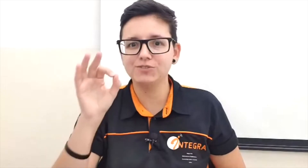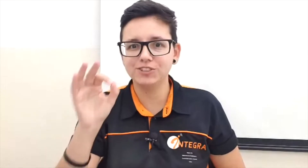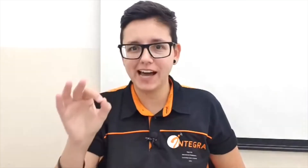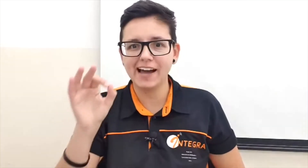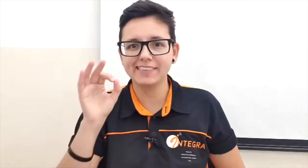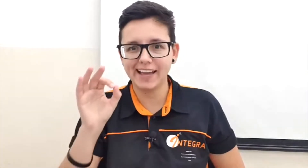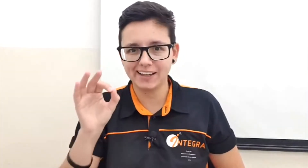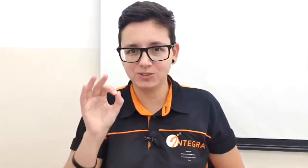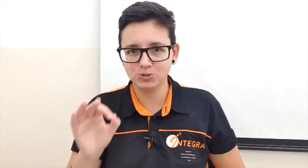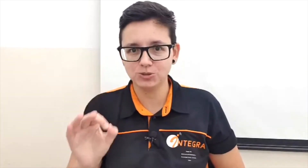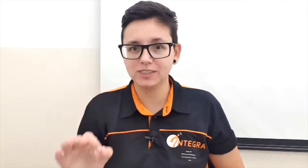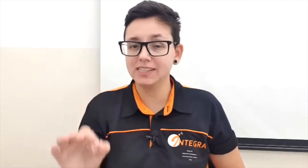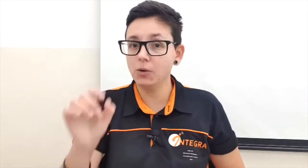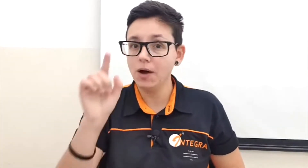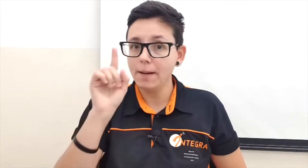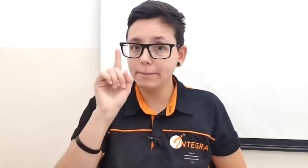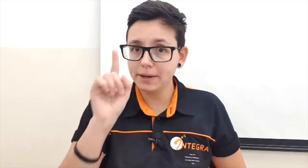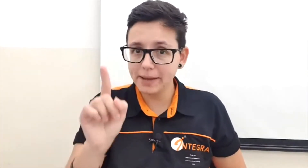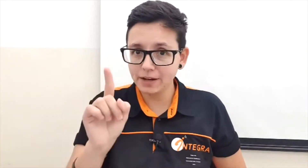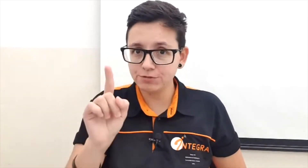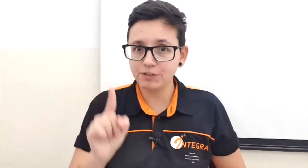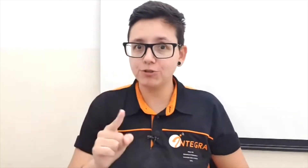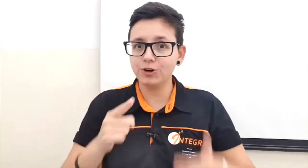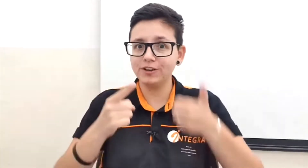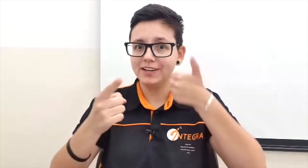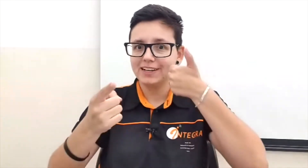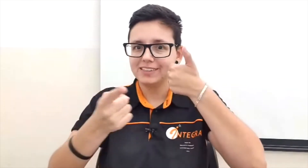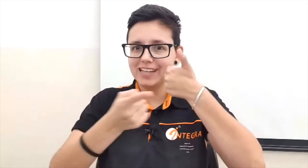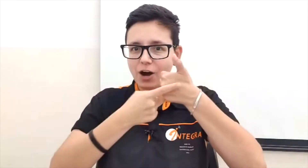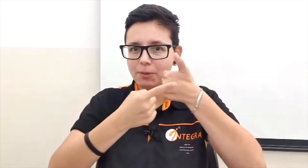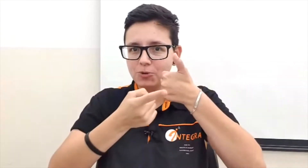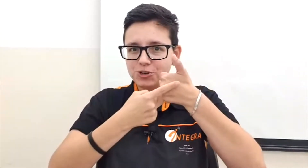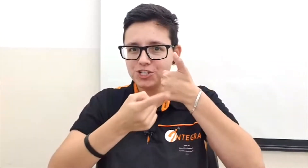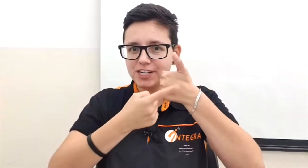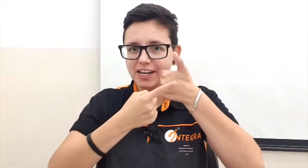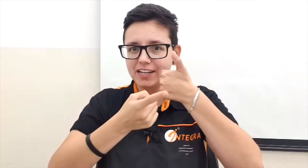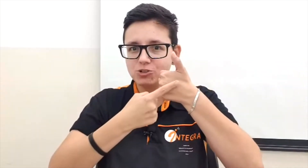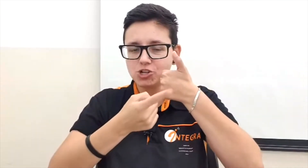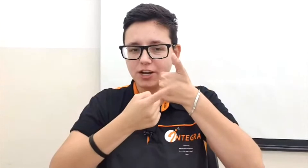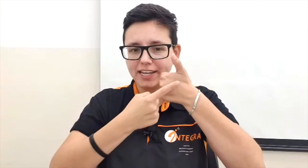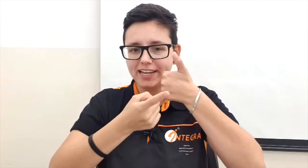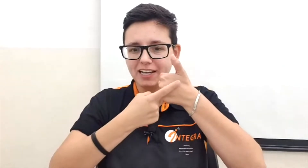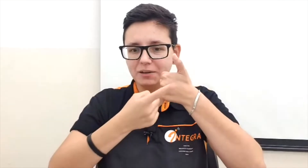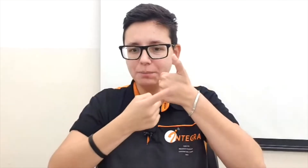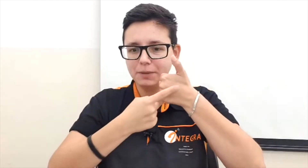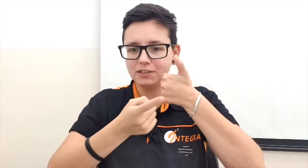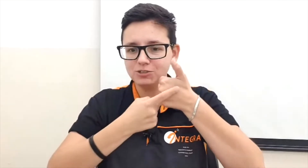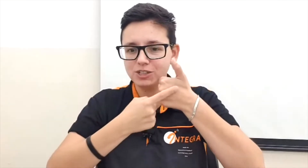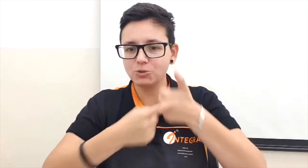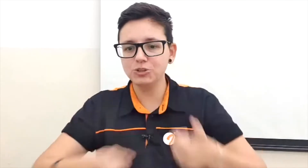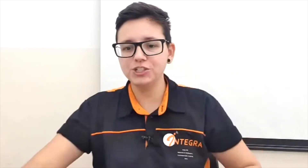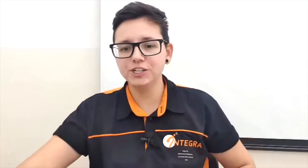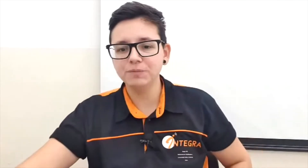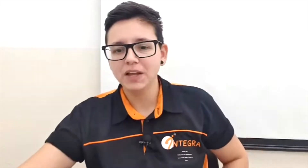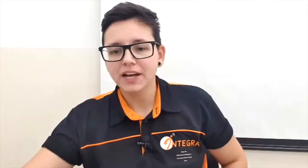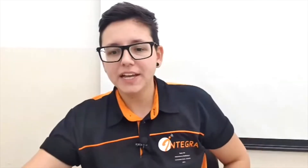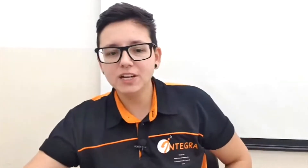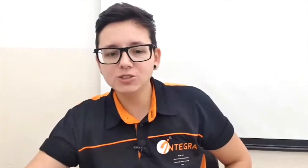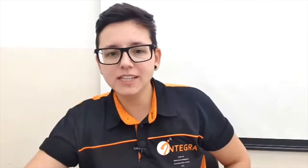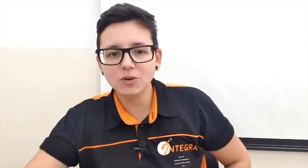exclusivo da Integra Surdos. Então, primeiro favor, dá uma curtida aí no joinha, manda o seu curtir. E o